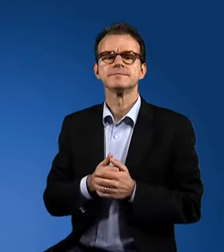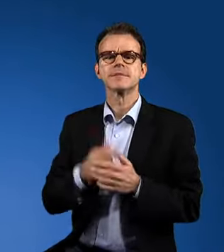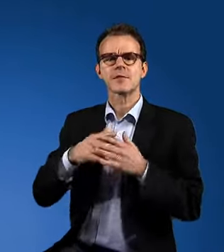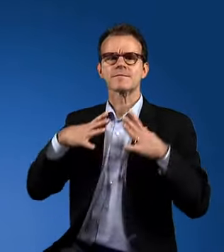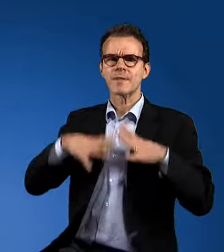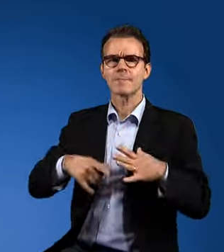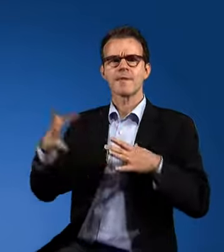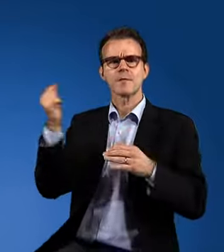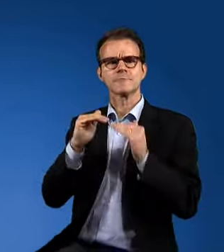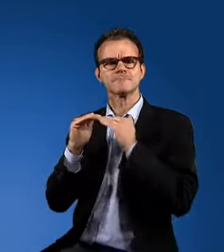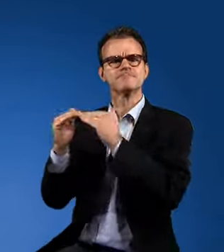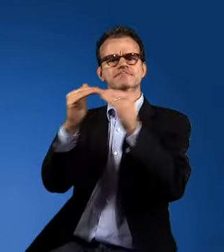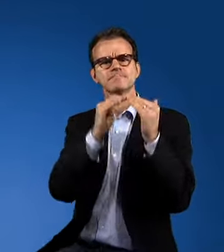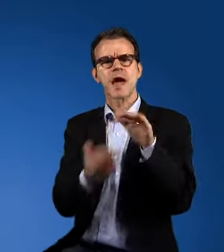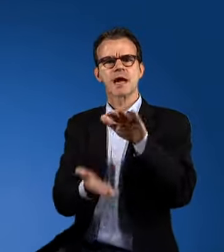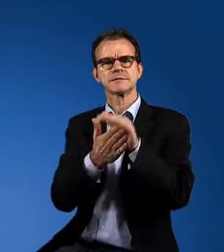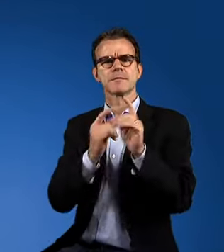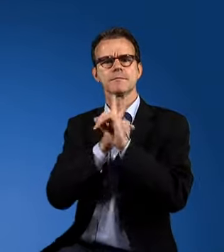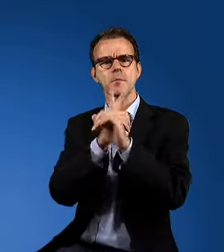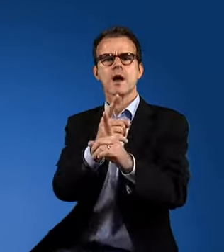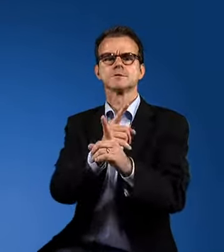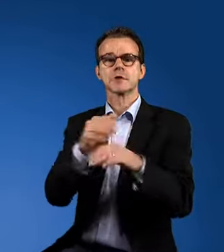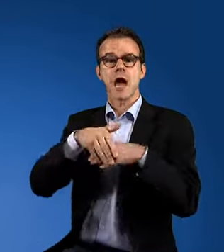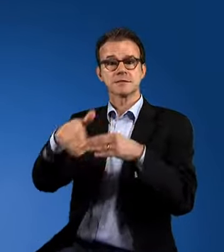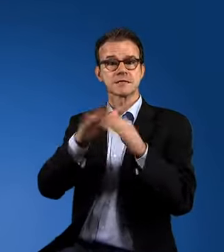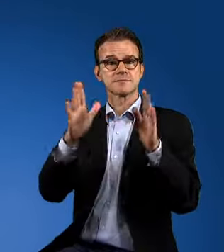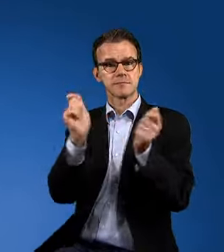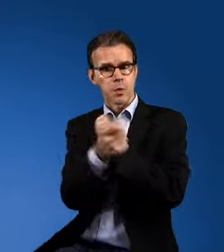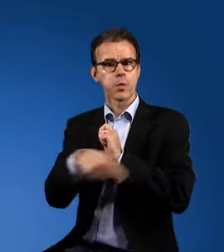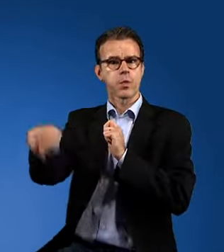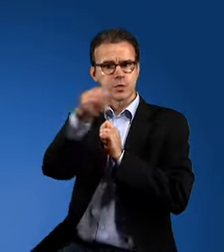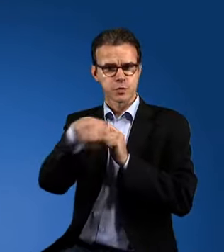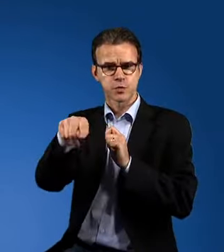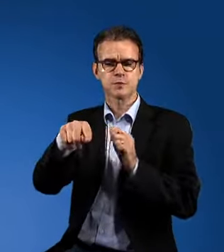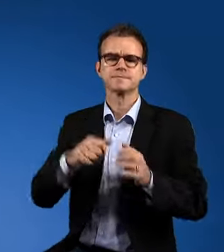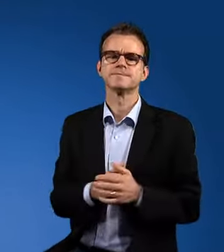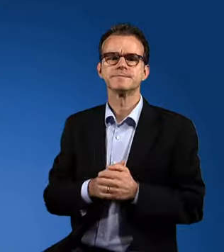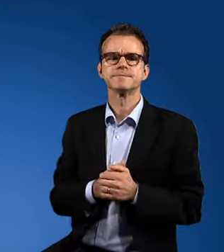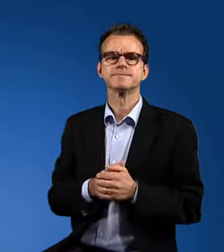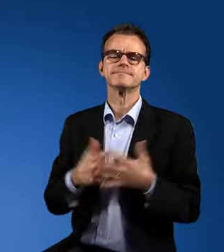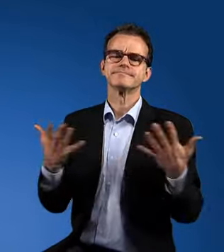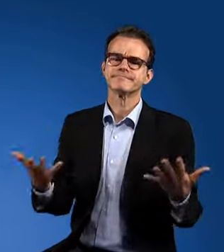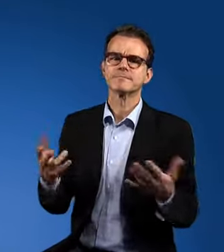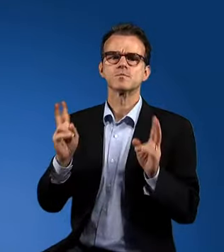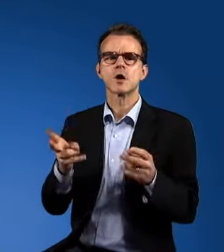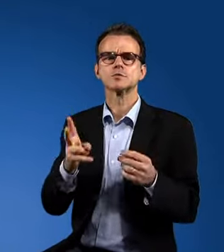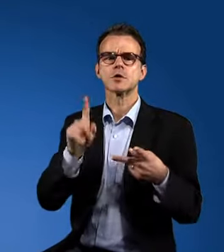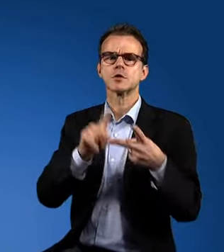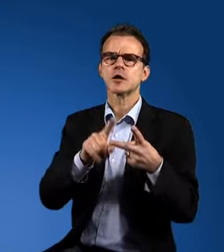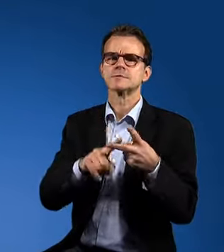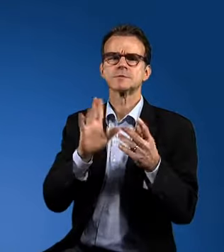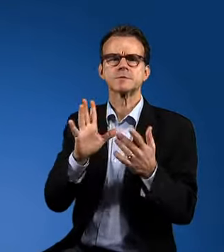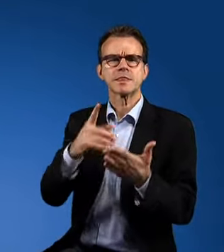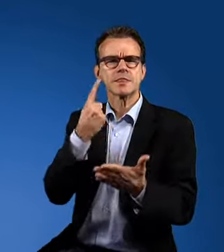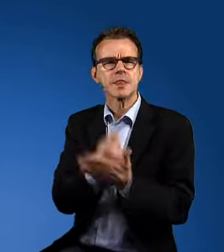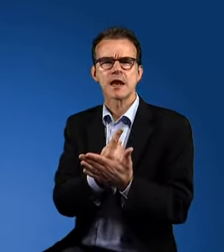muuttumaan eikä vammaiset pääse yhdenvertaiseen asemaan, ellei asenteet muutu. Sitten oikeastaan